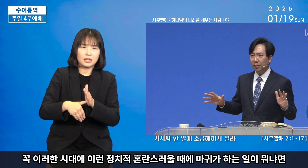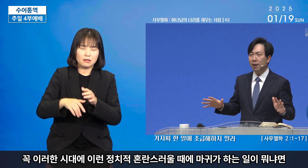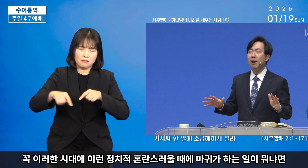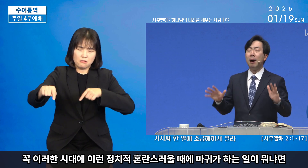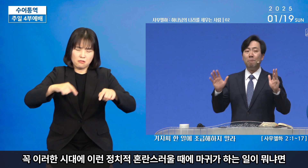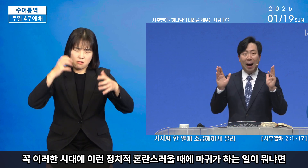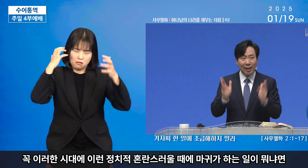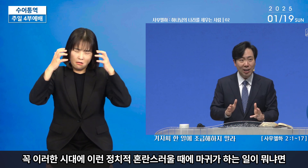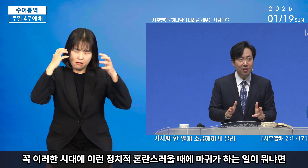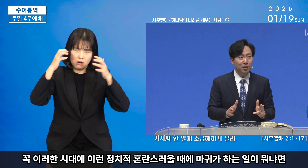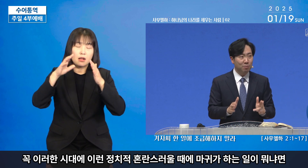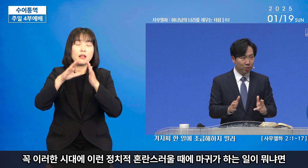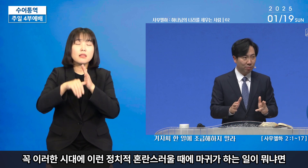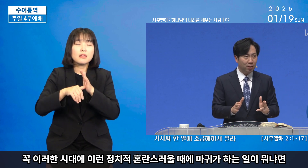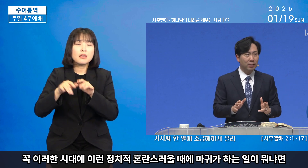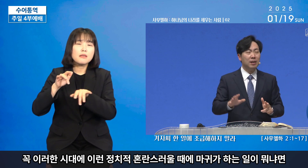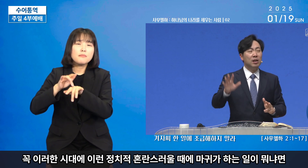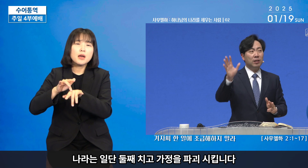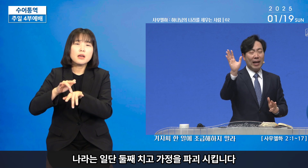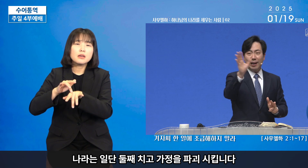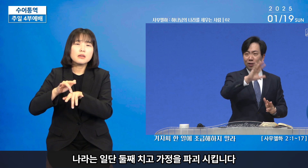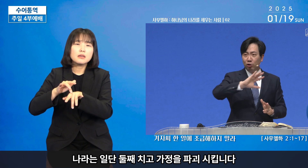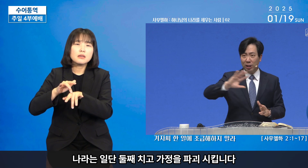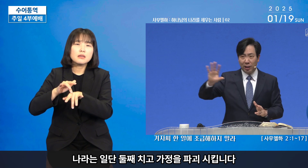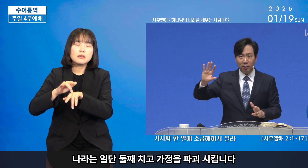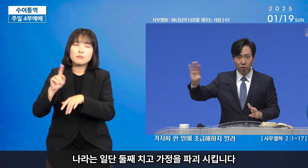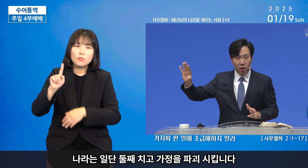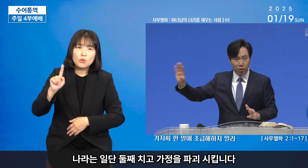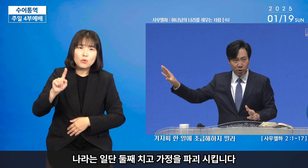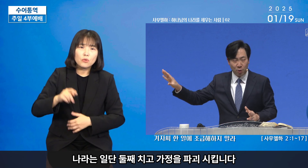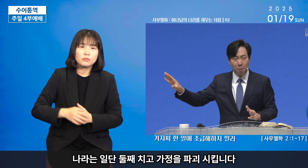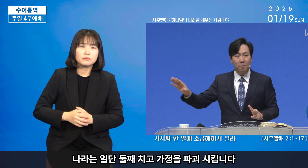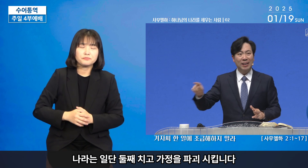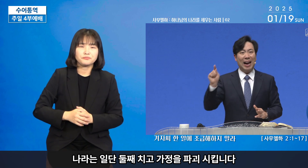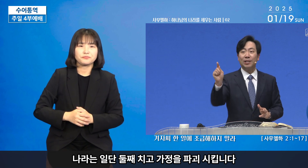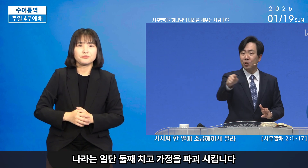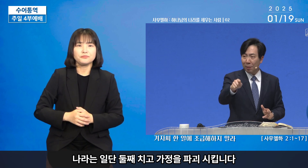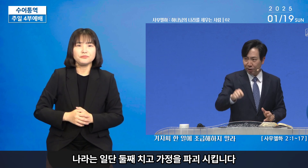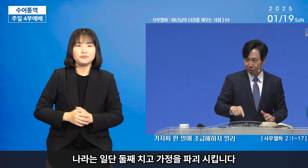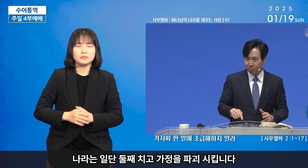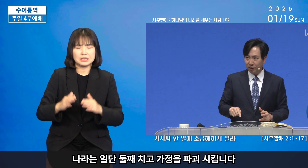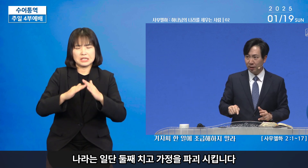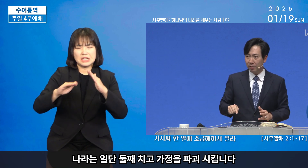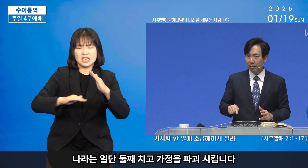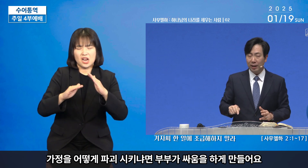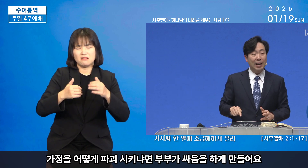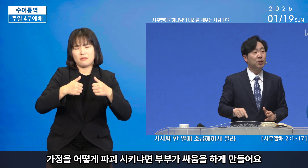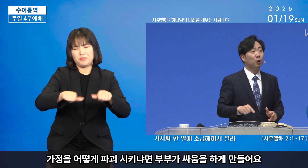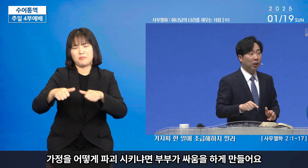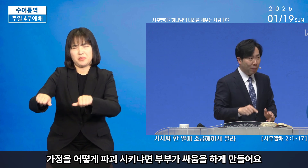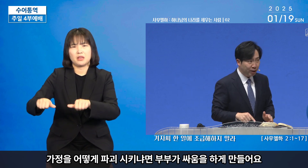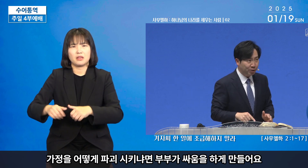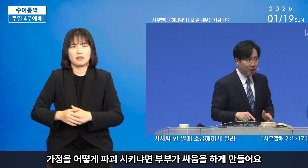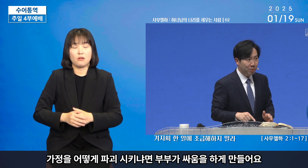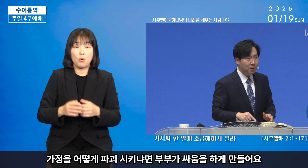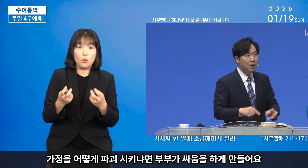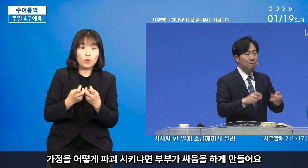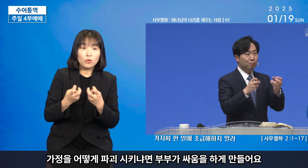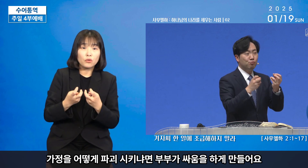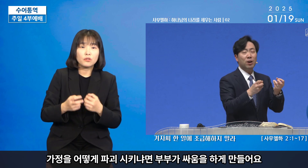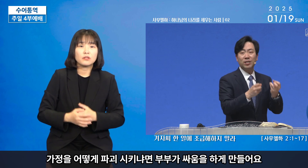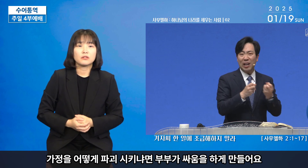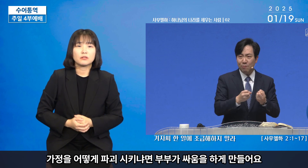혼란스러울 때에 마귀가 하는 일이 뭐냐면, 나라는 일단은 들쫓이고 가정을 파괴시킵니다. 가정을 어떻게